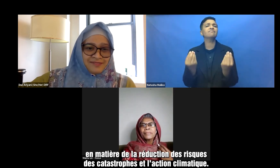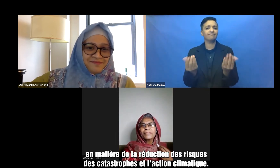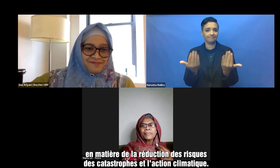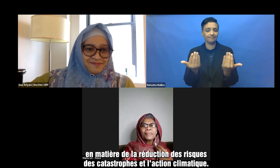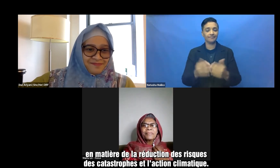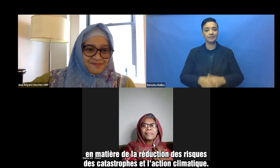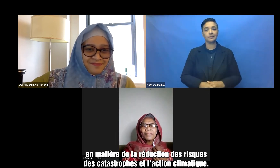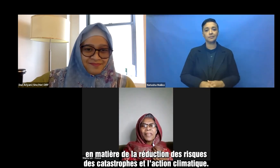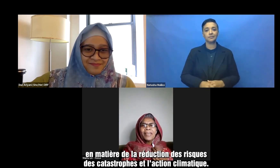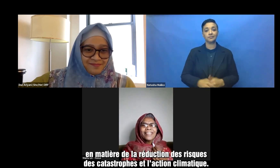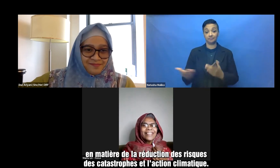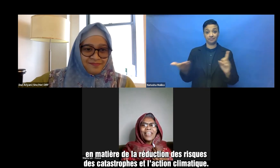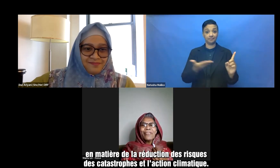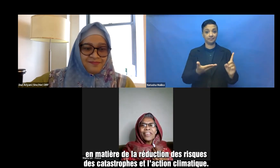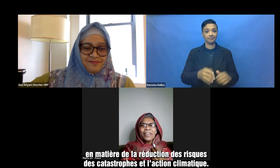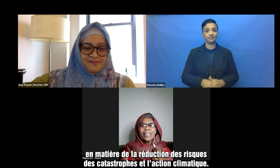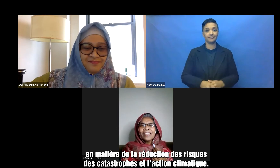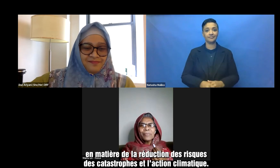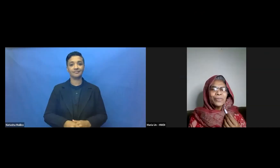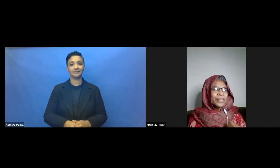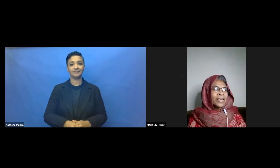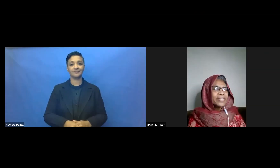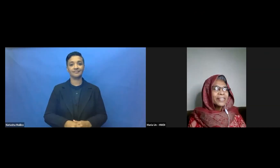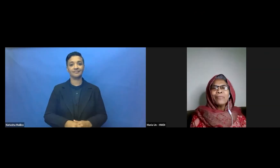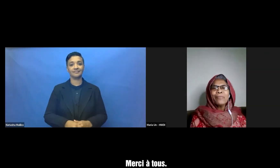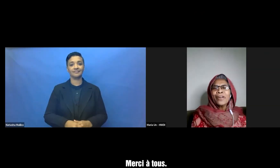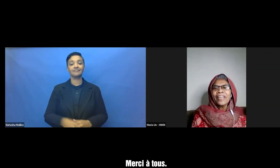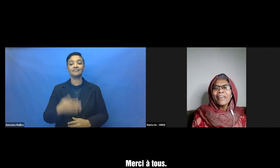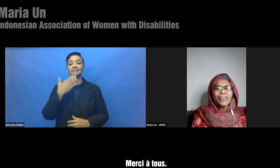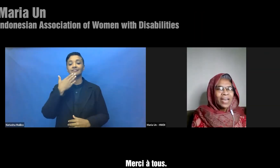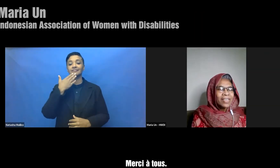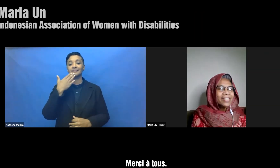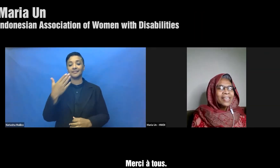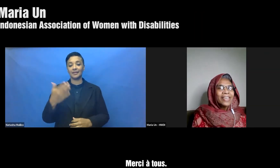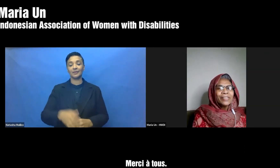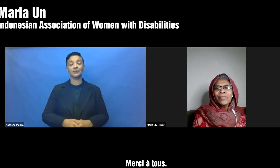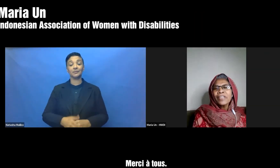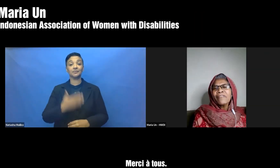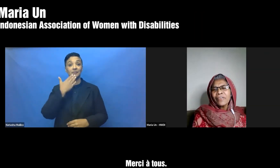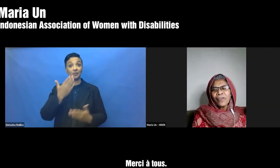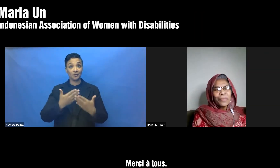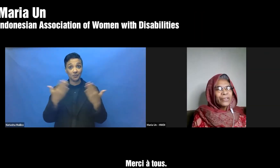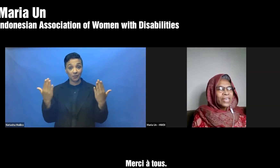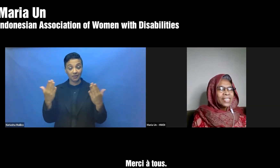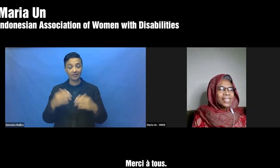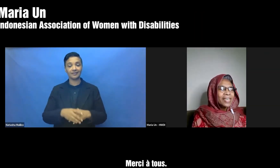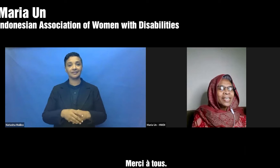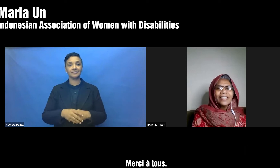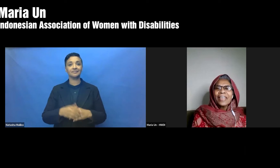communautaire et des actions en matière de la réduction des risques, des catastrophes et l'action